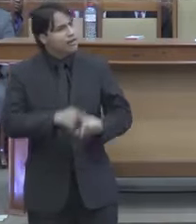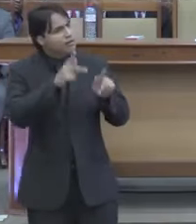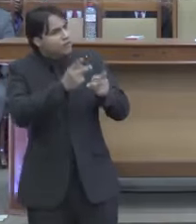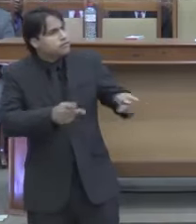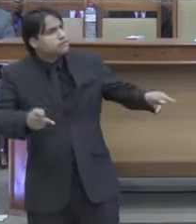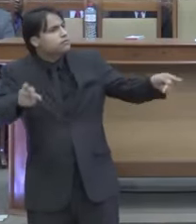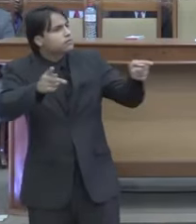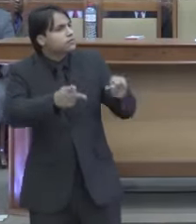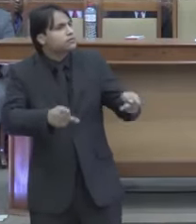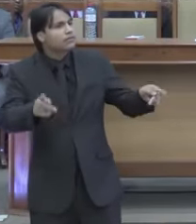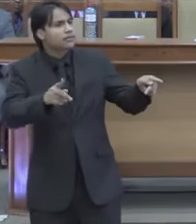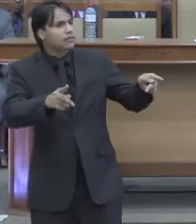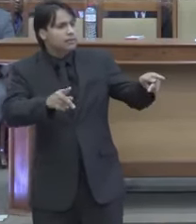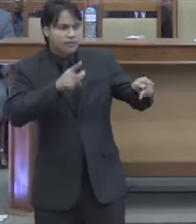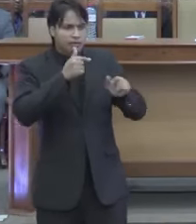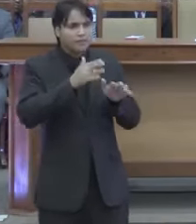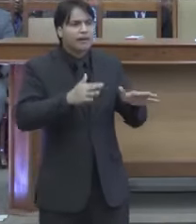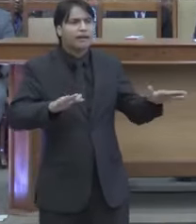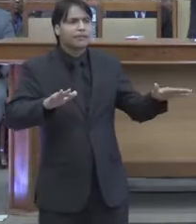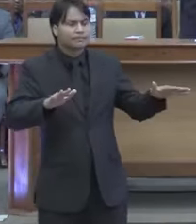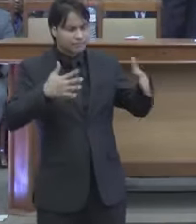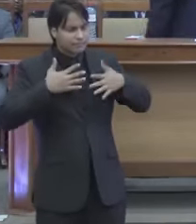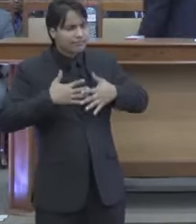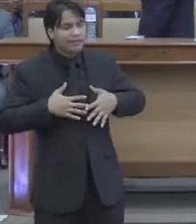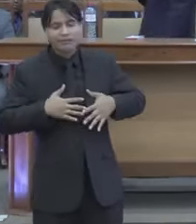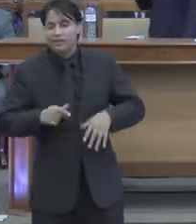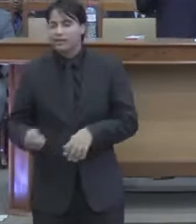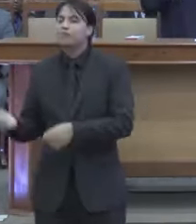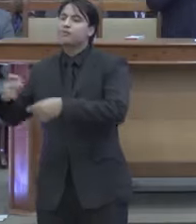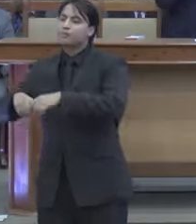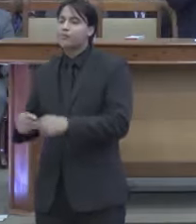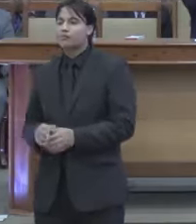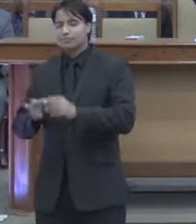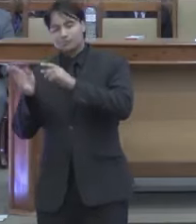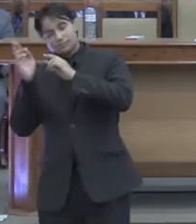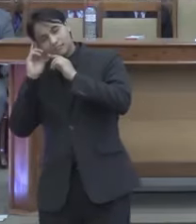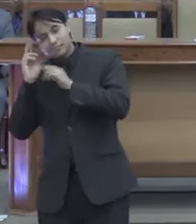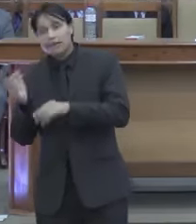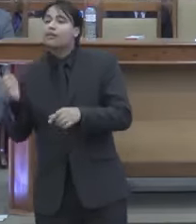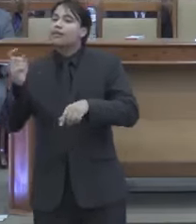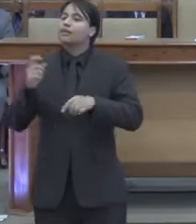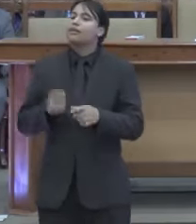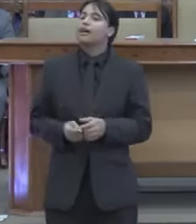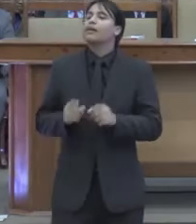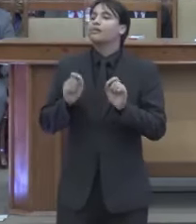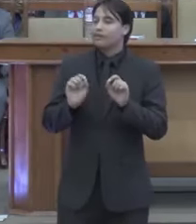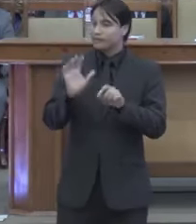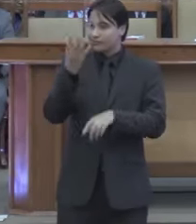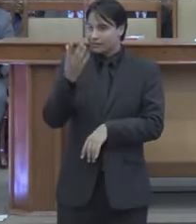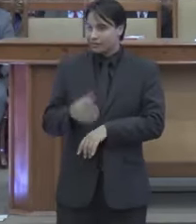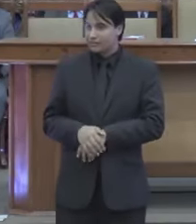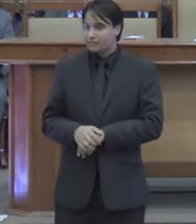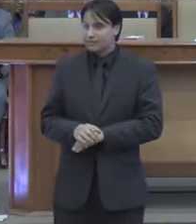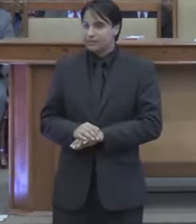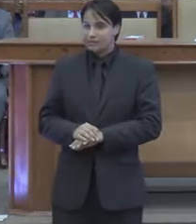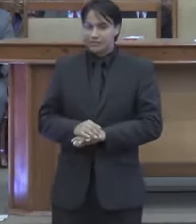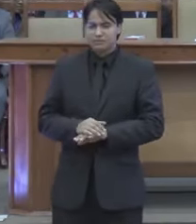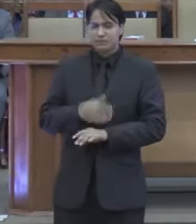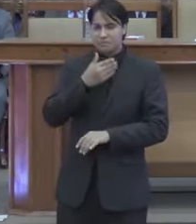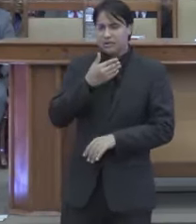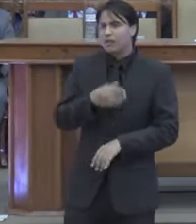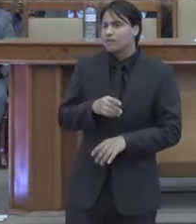mar, e saiu. Foi deitar de novo. Quando ele volta, olha o que ele sai, olha o que os homens